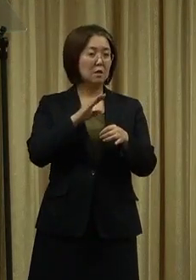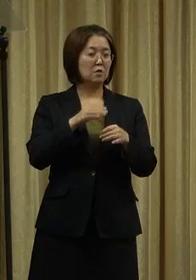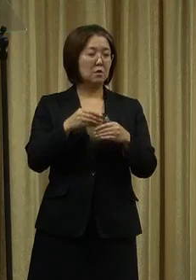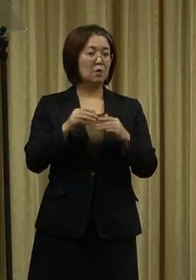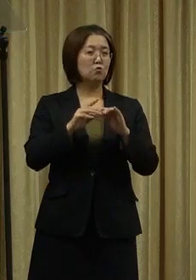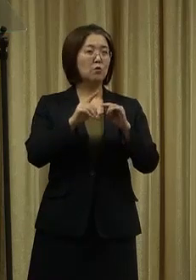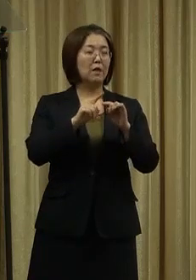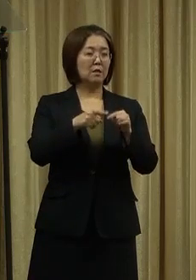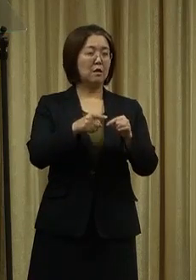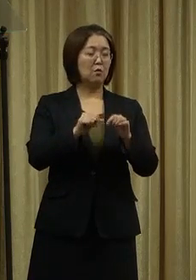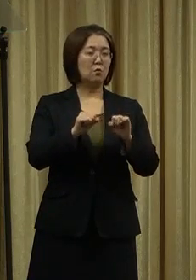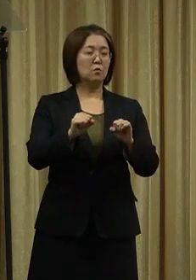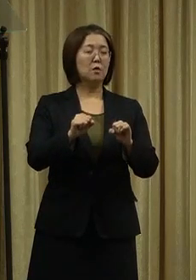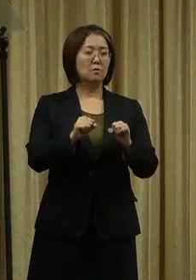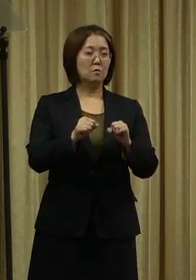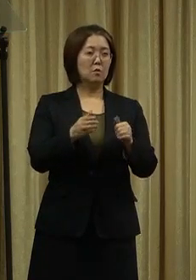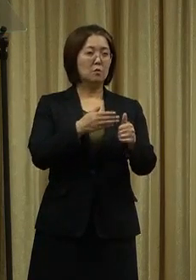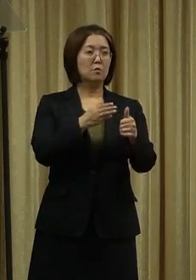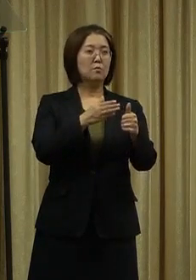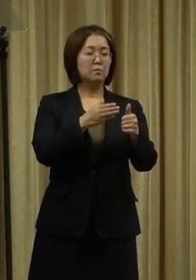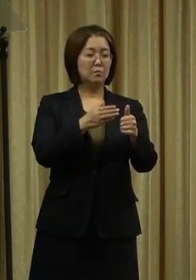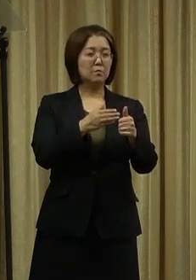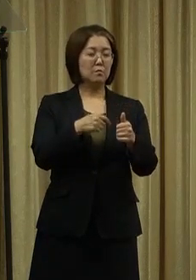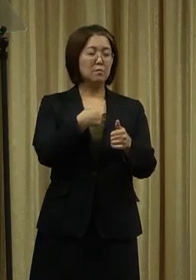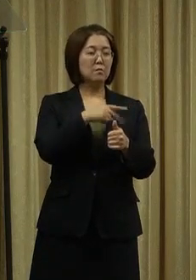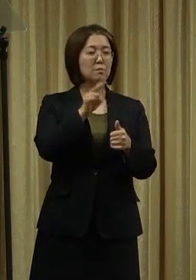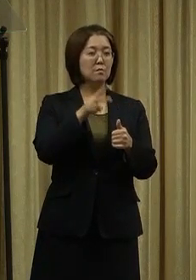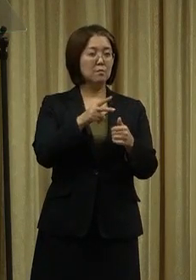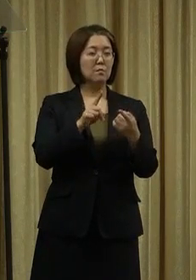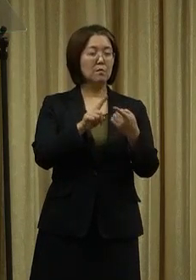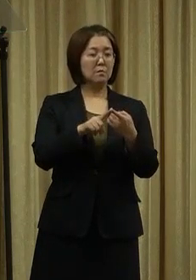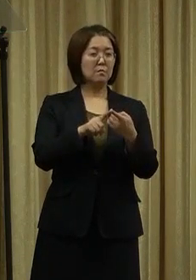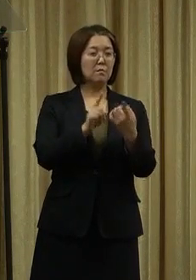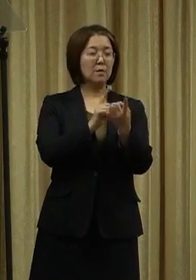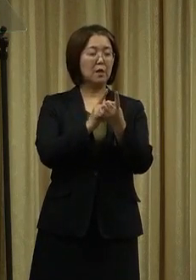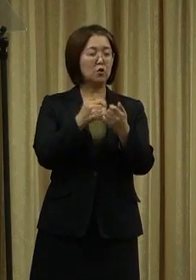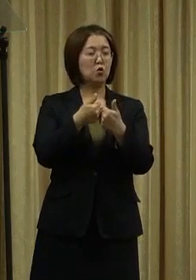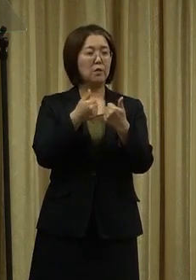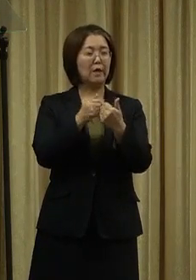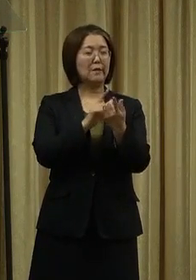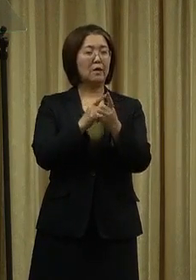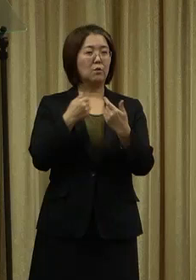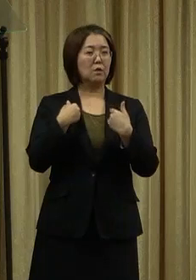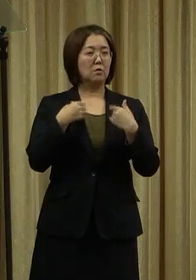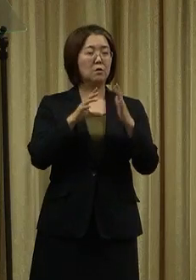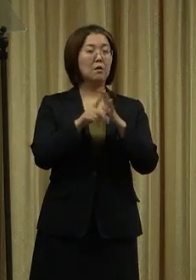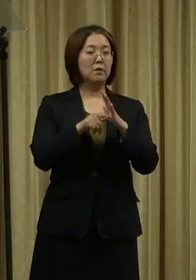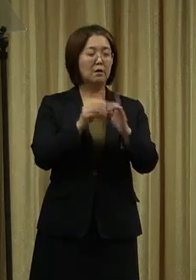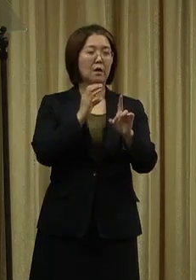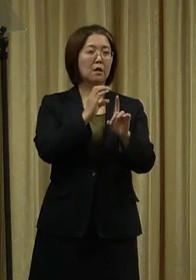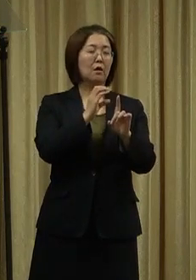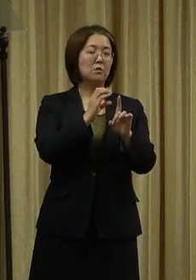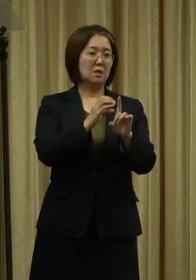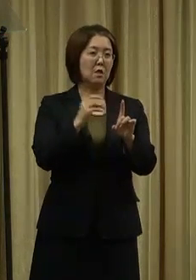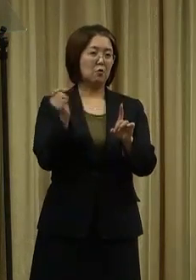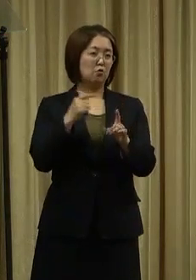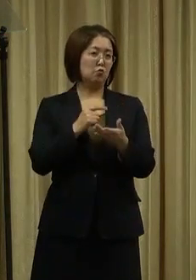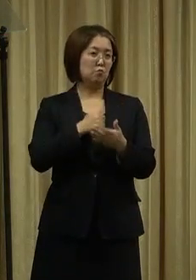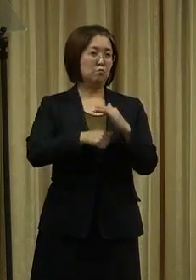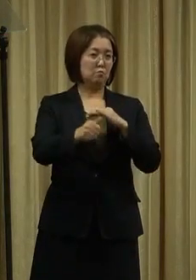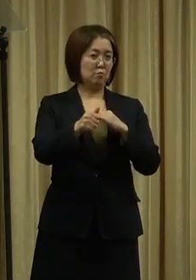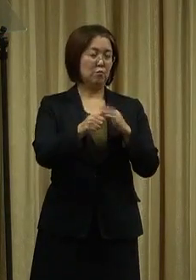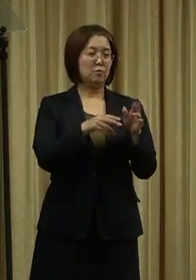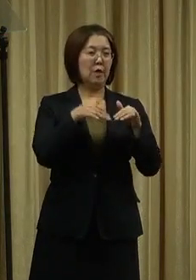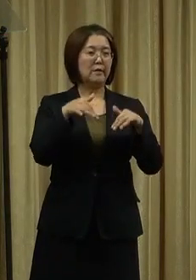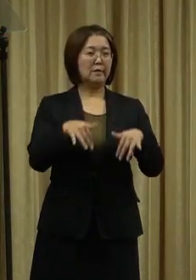育所において緊急に心理面での相談対応などが必要となった際速やかにカウンセラーを派遣する体制を作